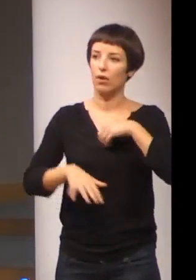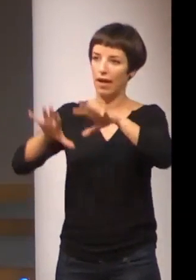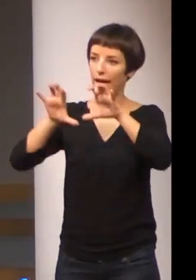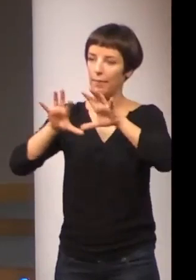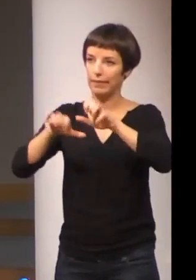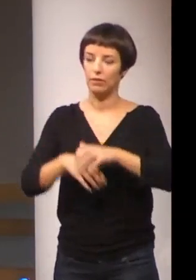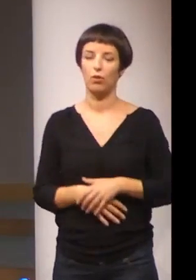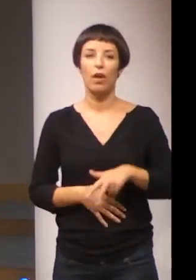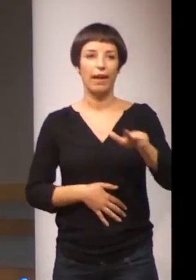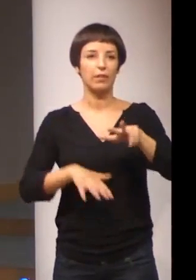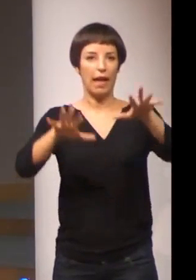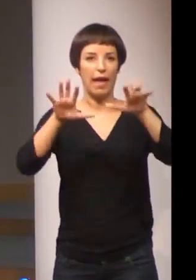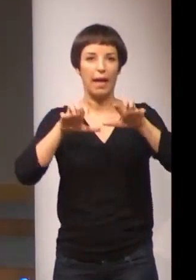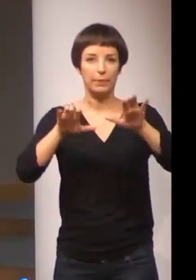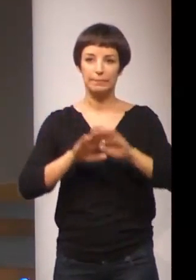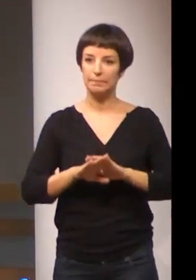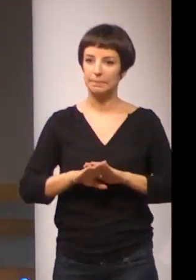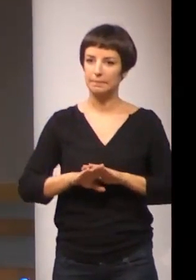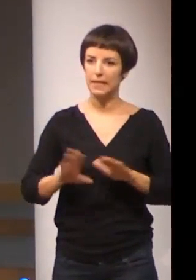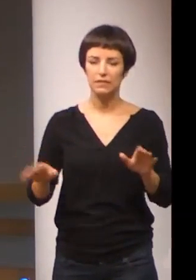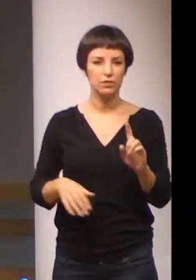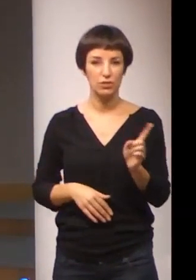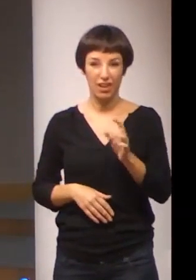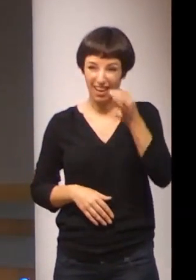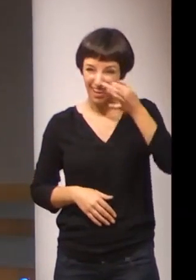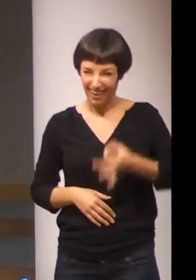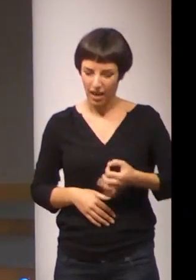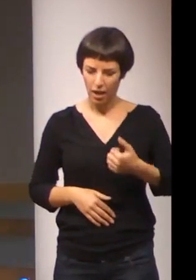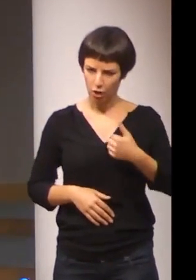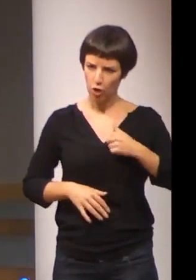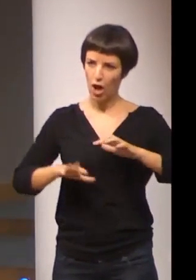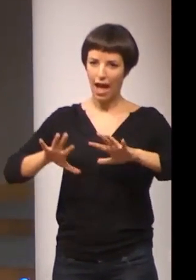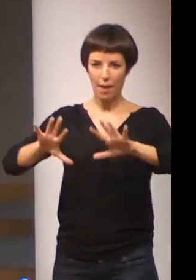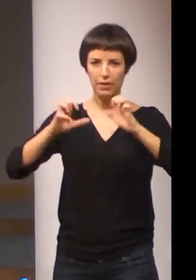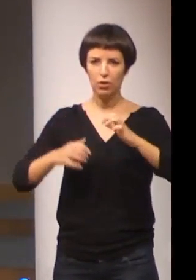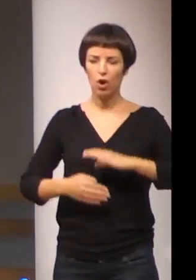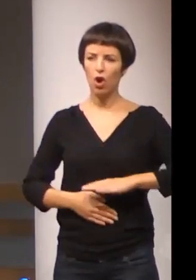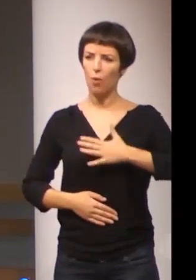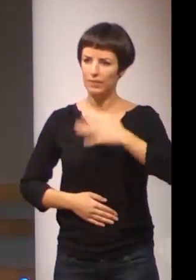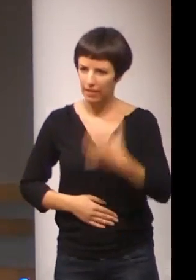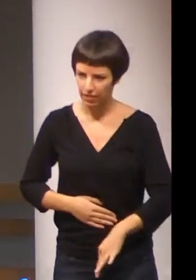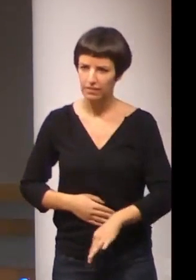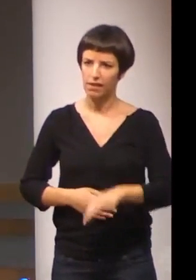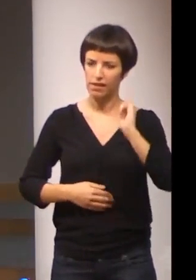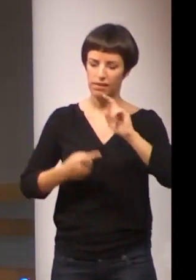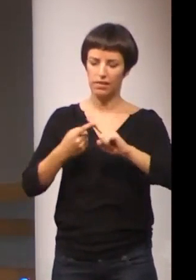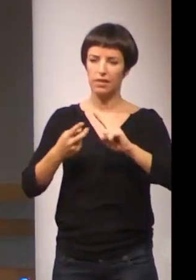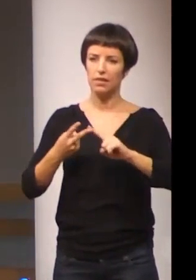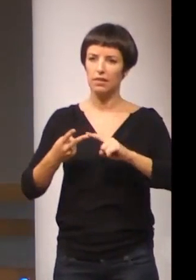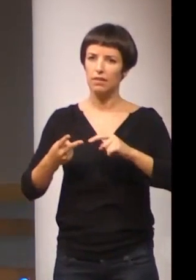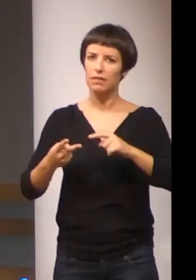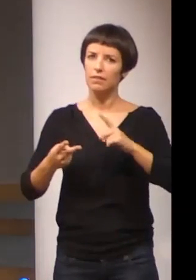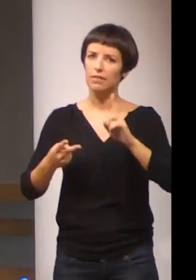del castellano, sino que realmente estén aprendiendo competencias, estén aprendiendo habilidad, esas